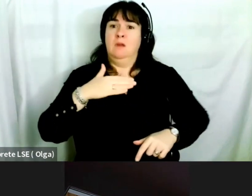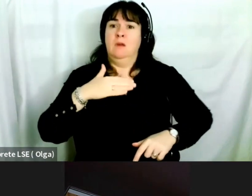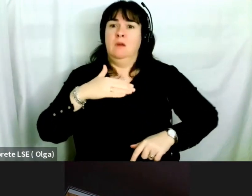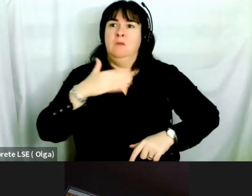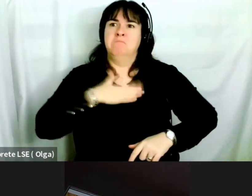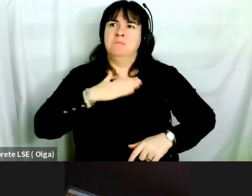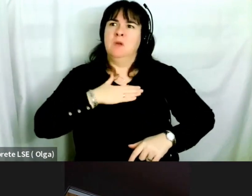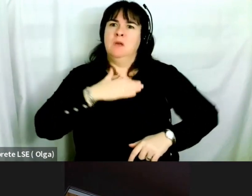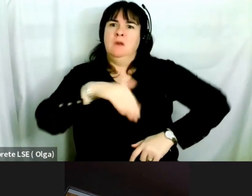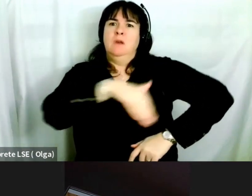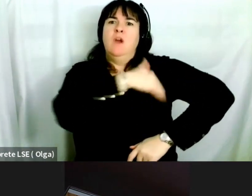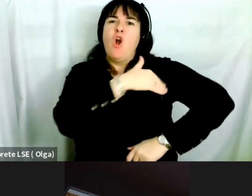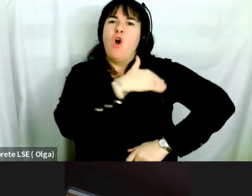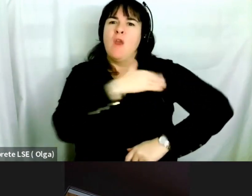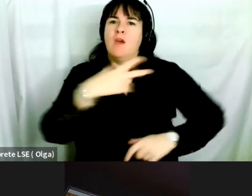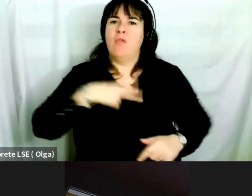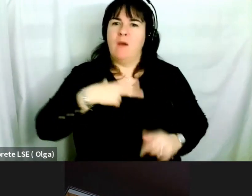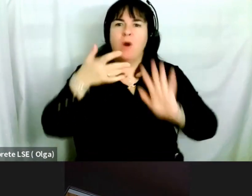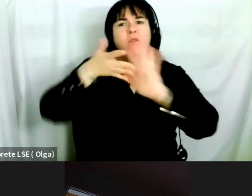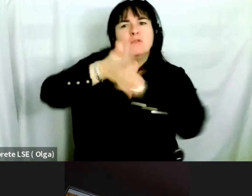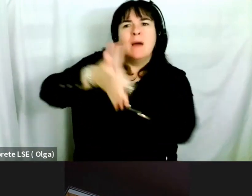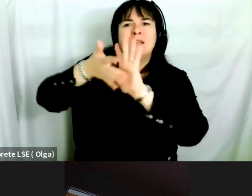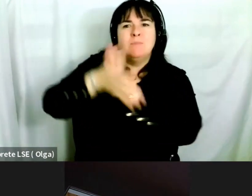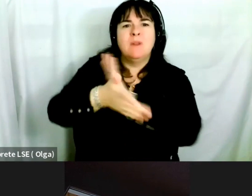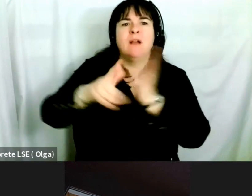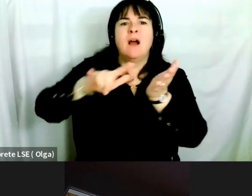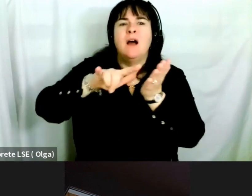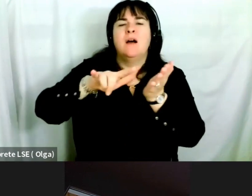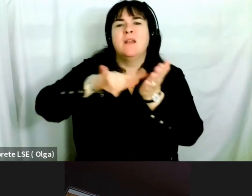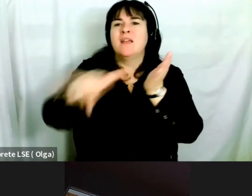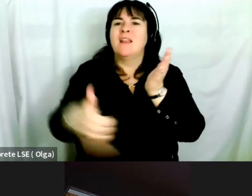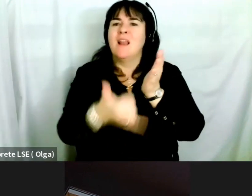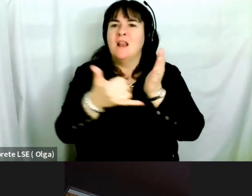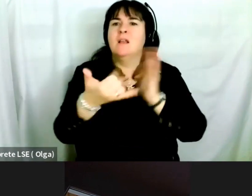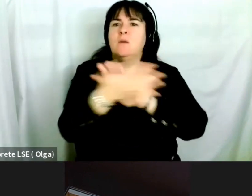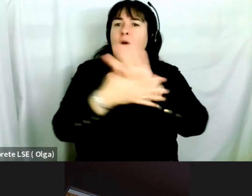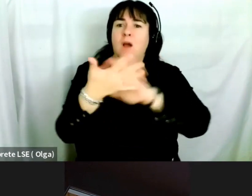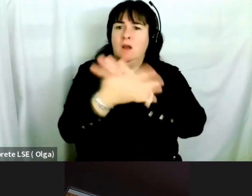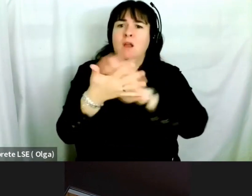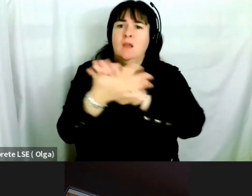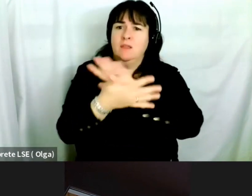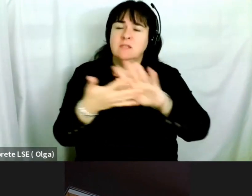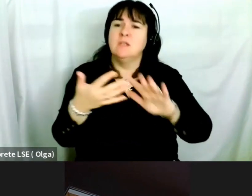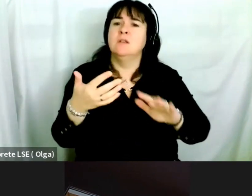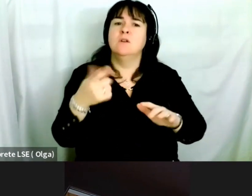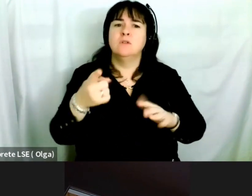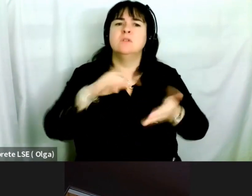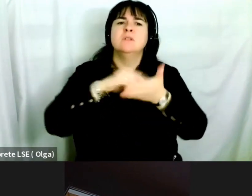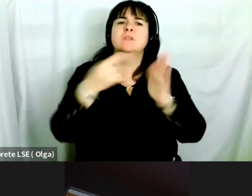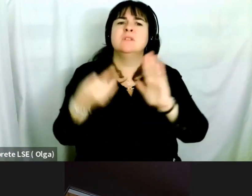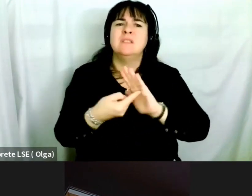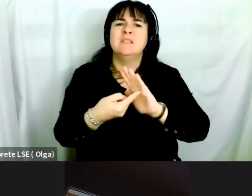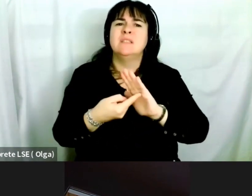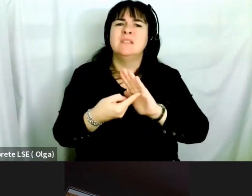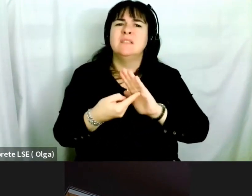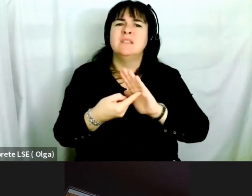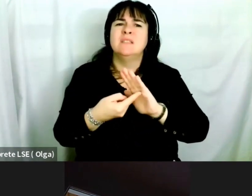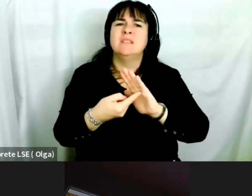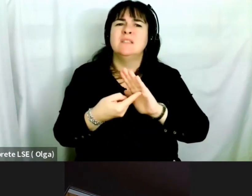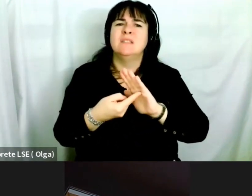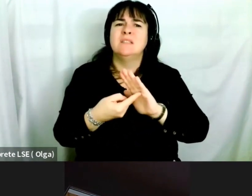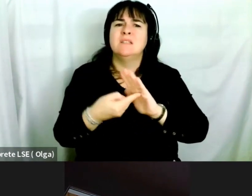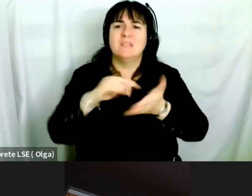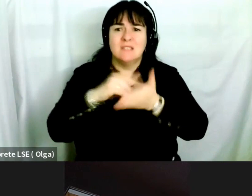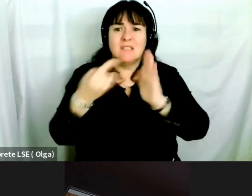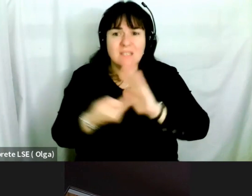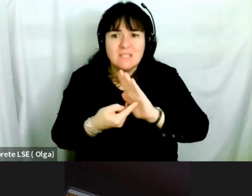o va a explicar el lenguaje, a través del lenguaje de signos, qué es este sistema o este método